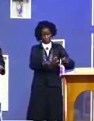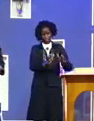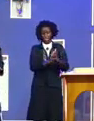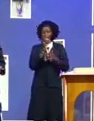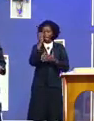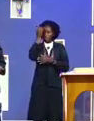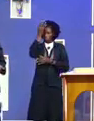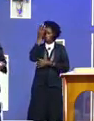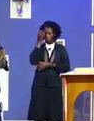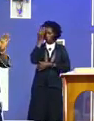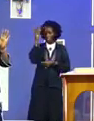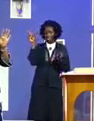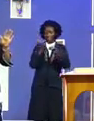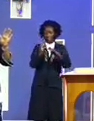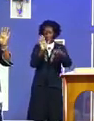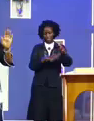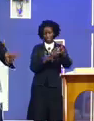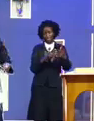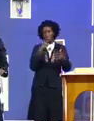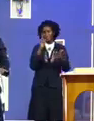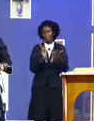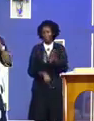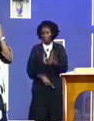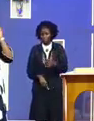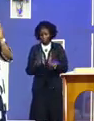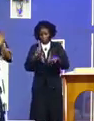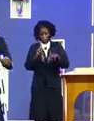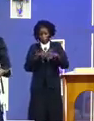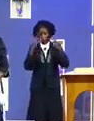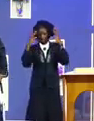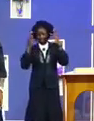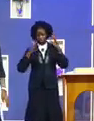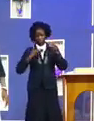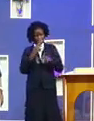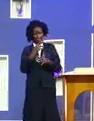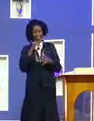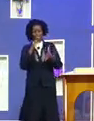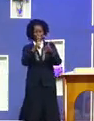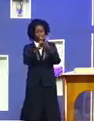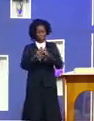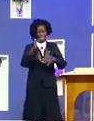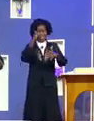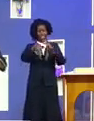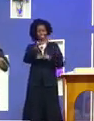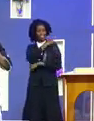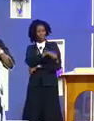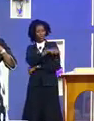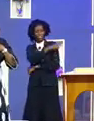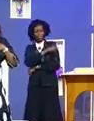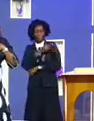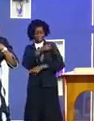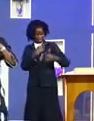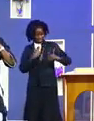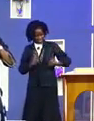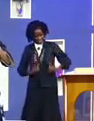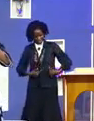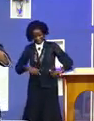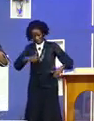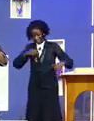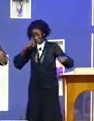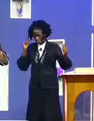ndi nakasero. Ti bwe nalwaza omwami wange nakasero, omutima nga